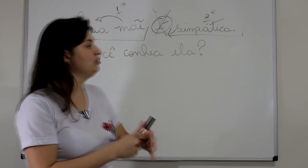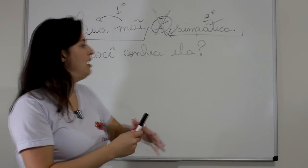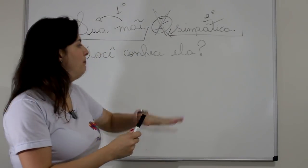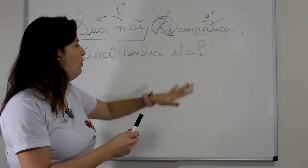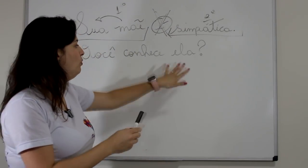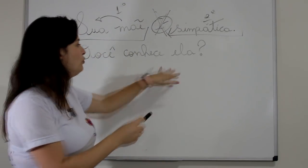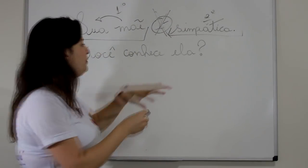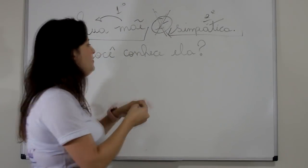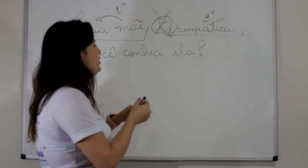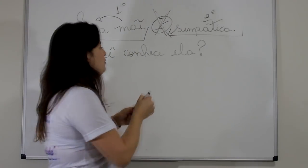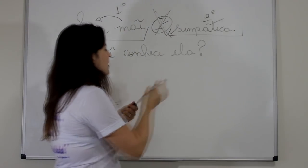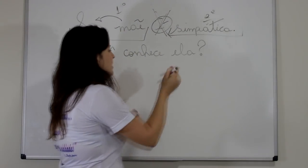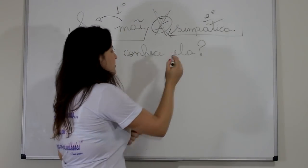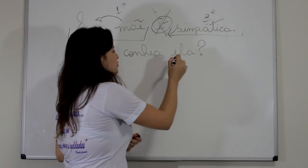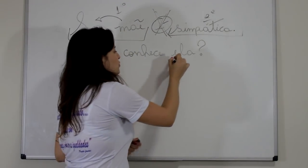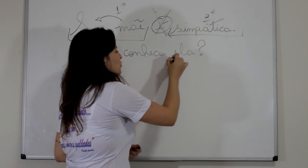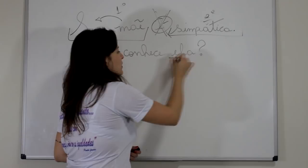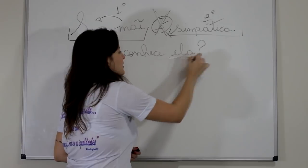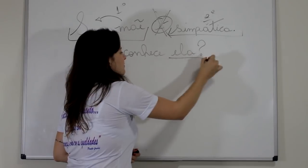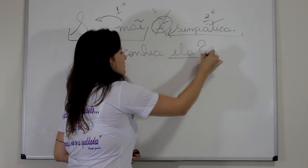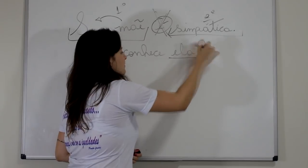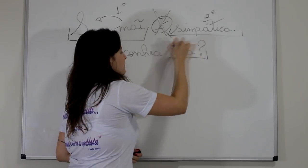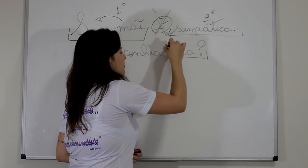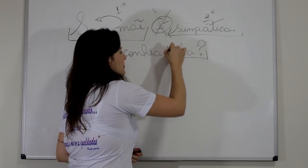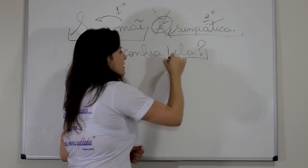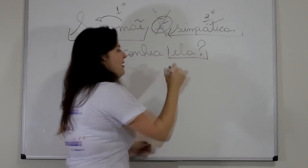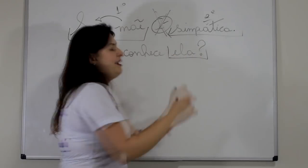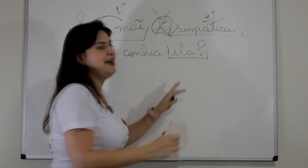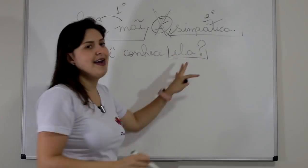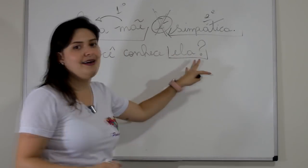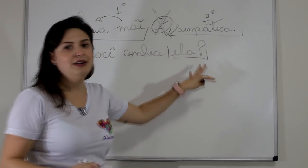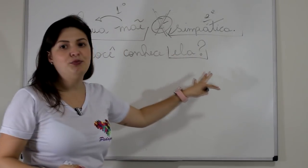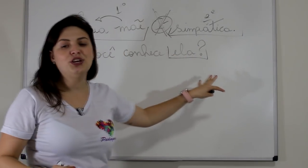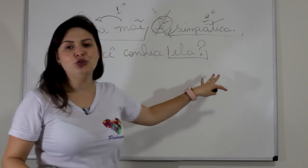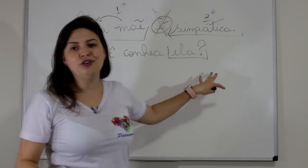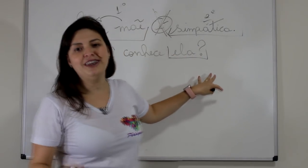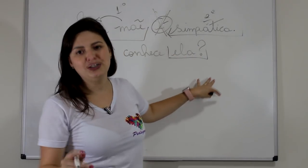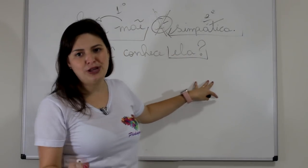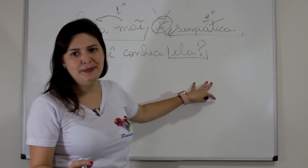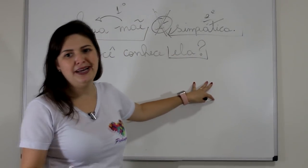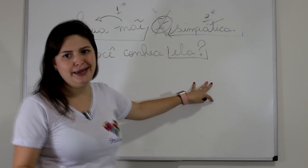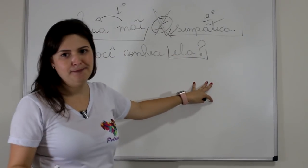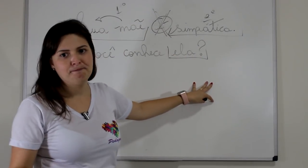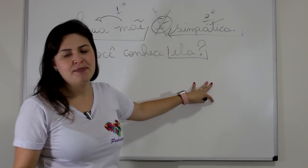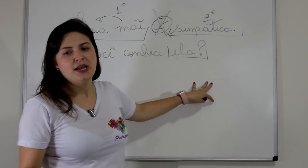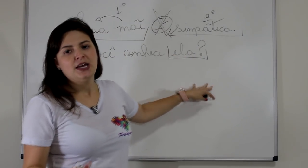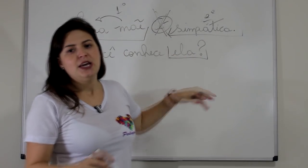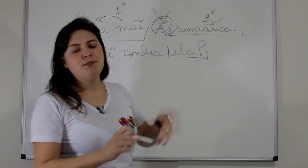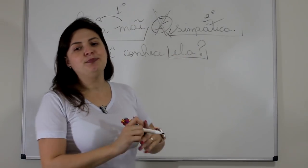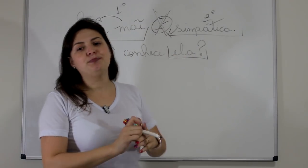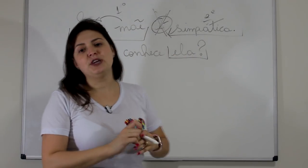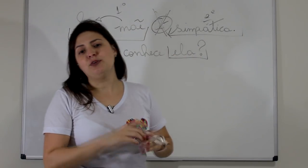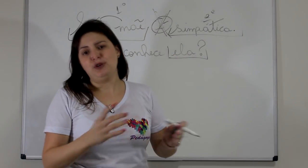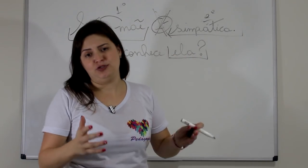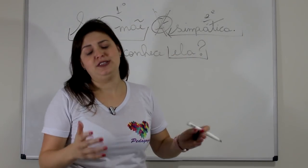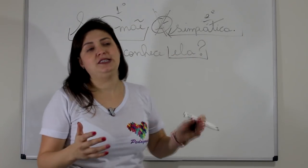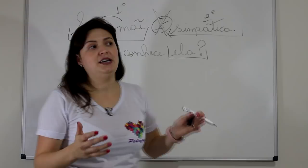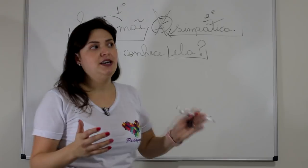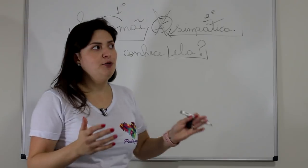já aponto primeiro para a pessoa, ela, porque eu não tô falando da mãe. O que eu posso fazer? Eu